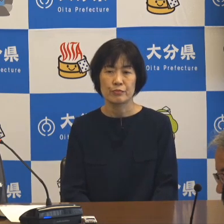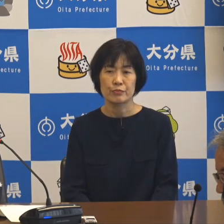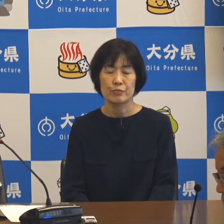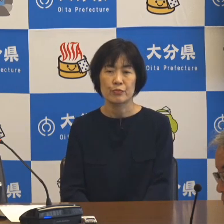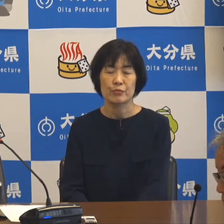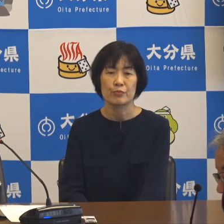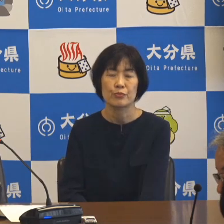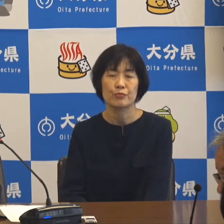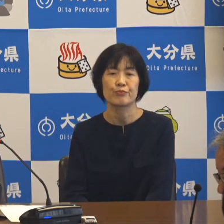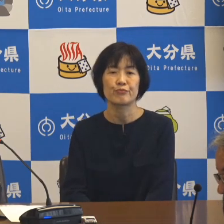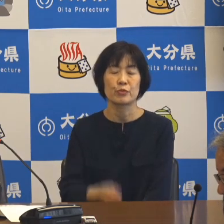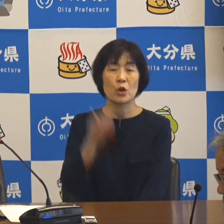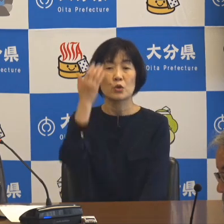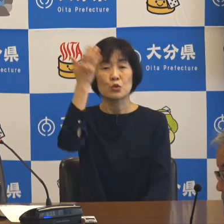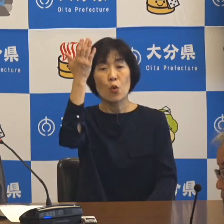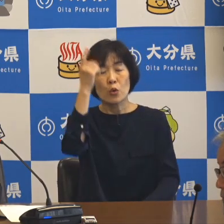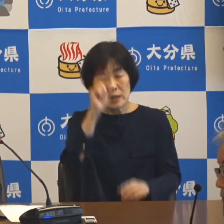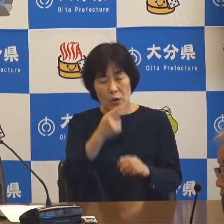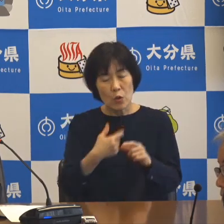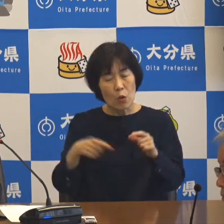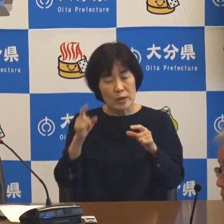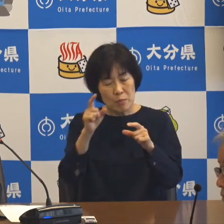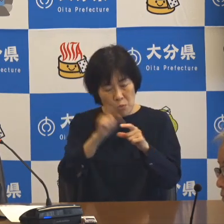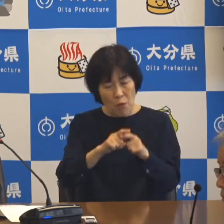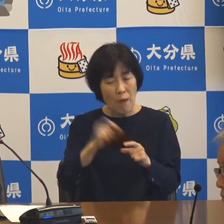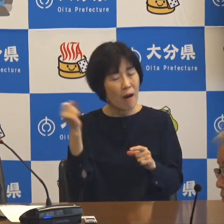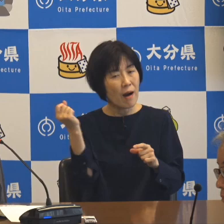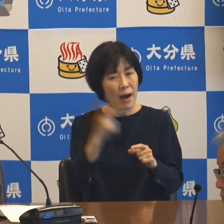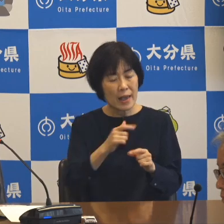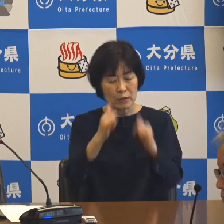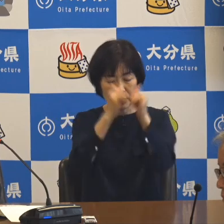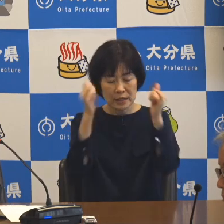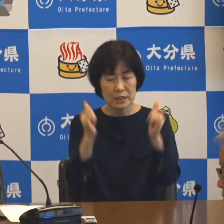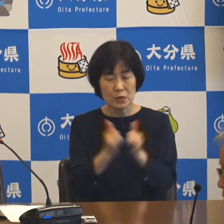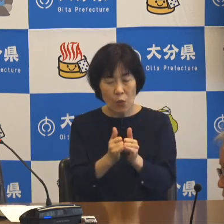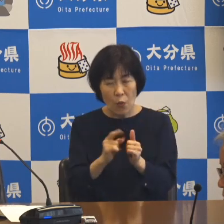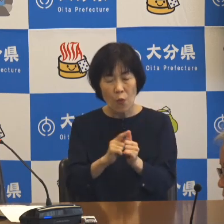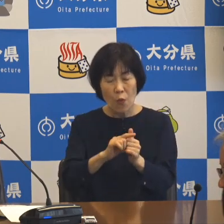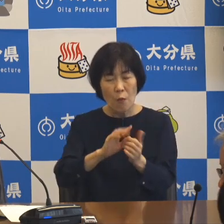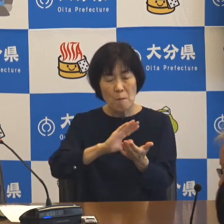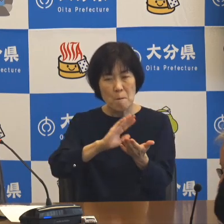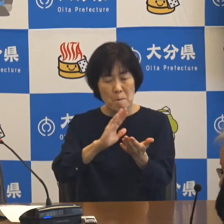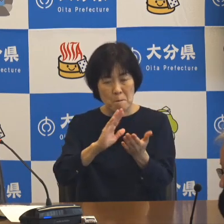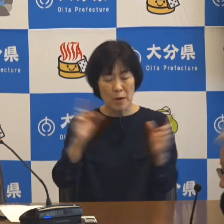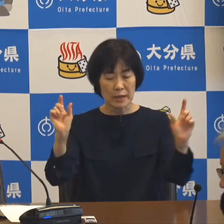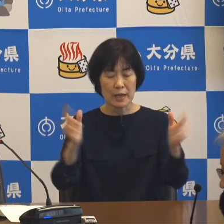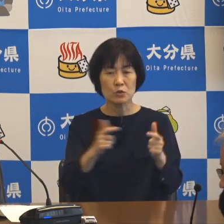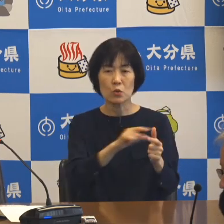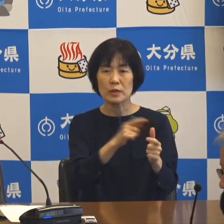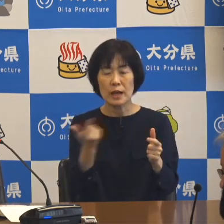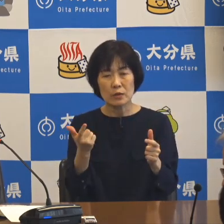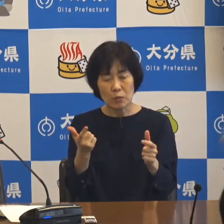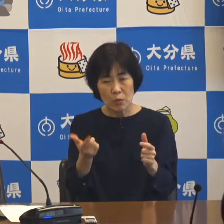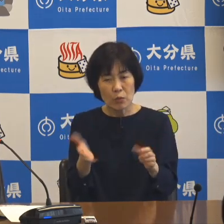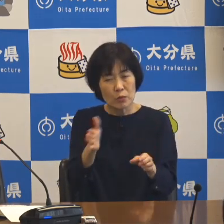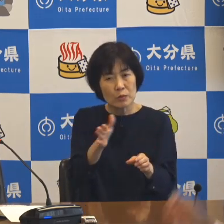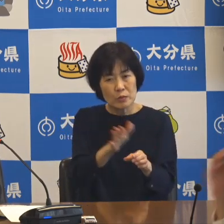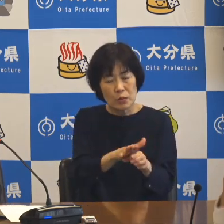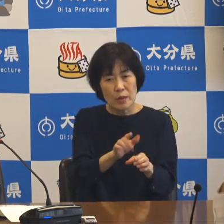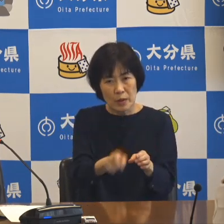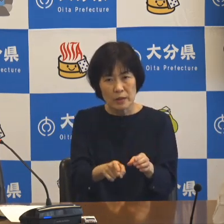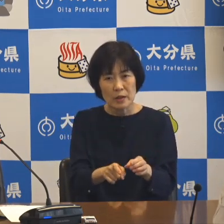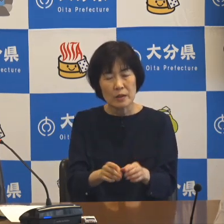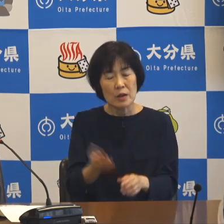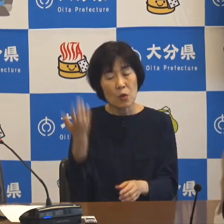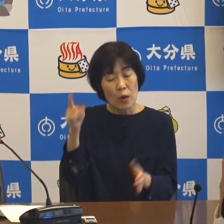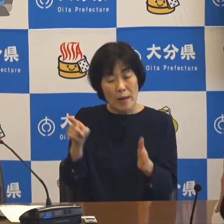っております人口減少などの変化を踏まえて、これまでの成果を継承しながら、大分県を新たなステージへと発